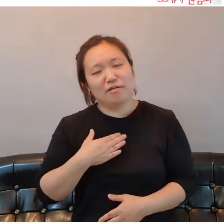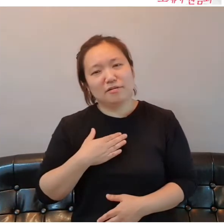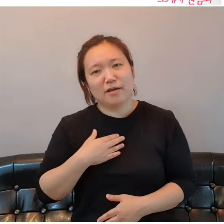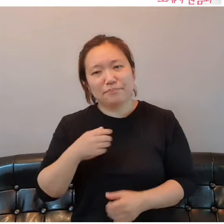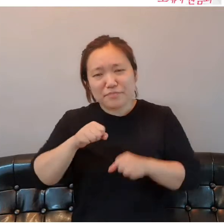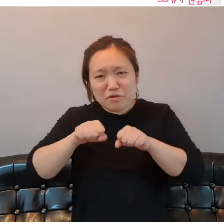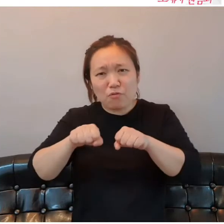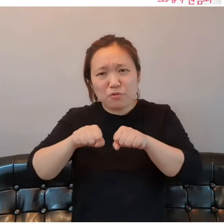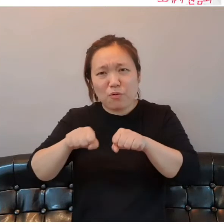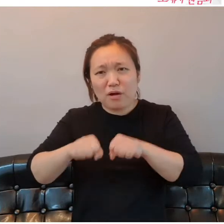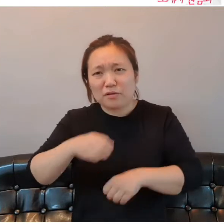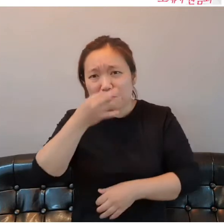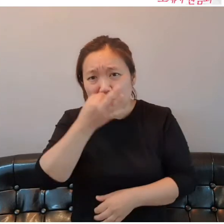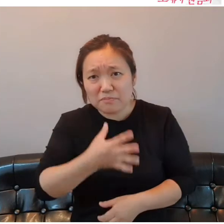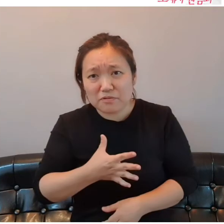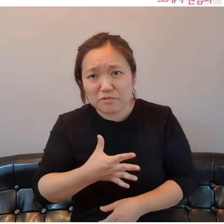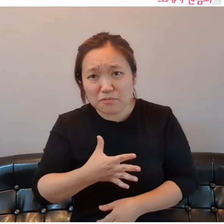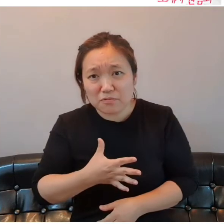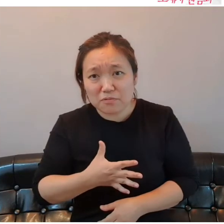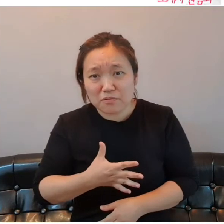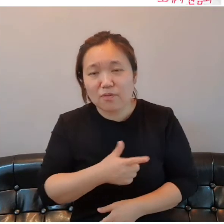나날이 커지진 않으셨나요?